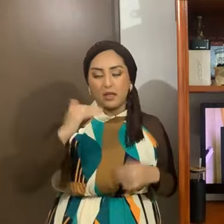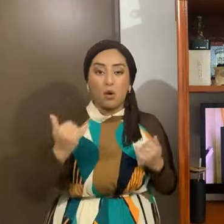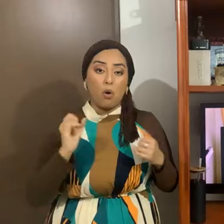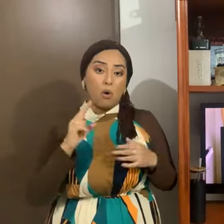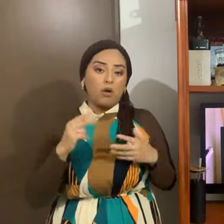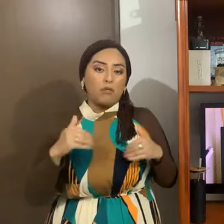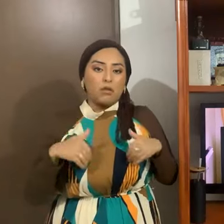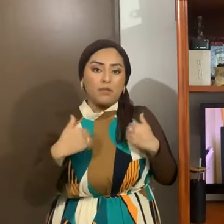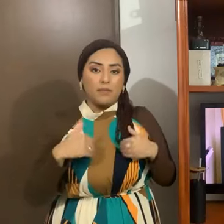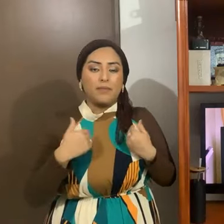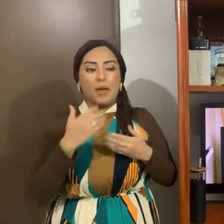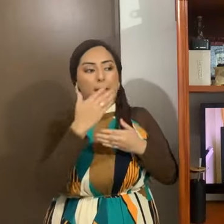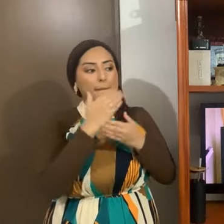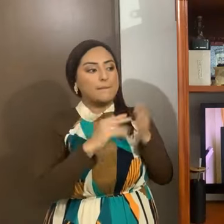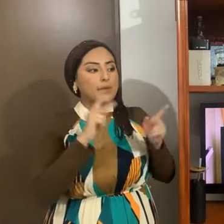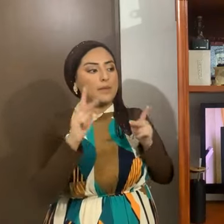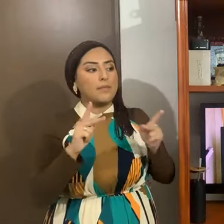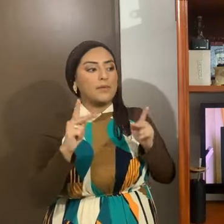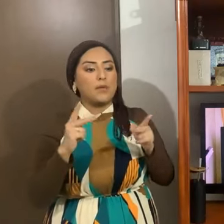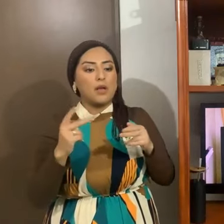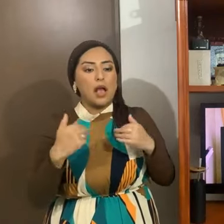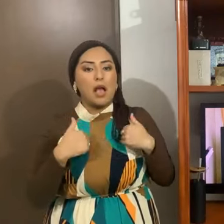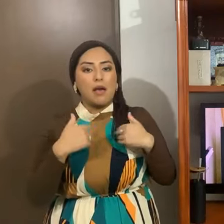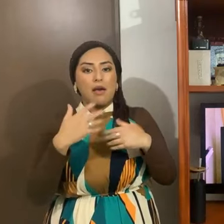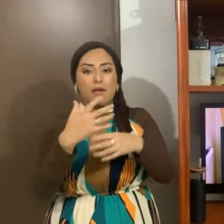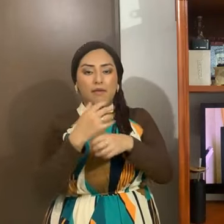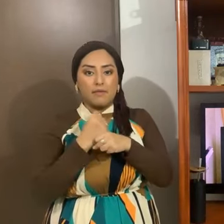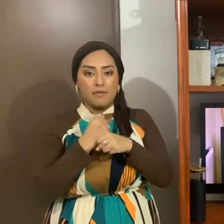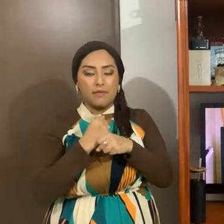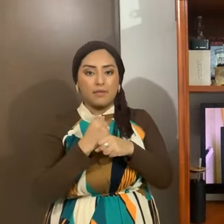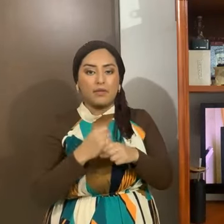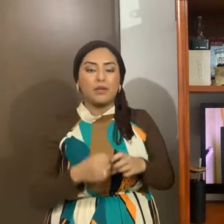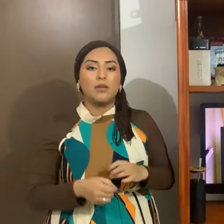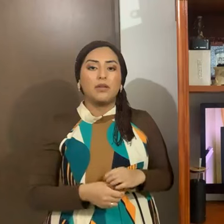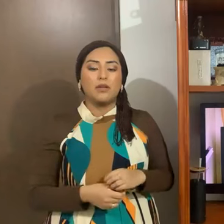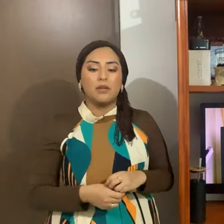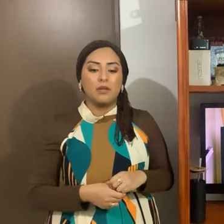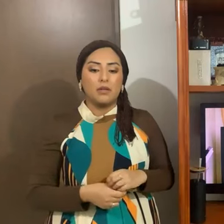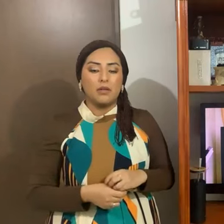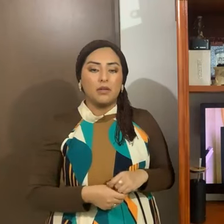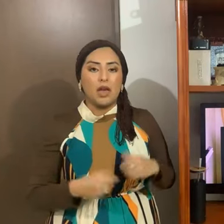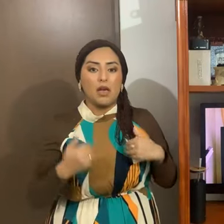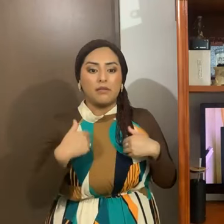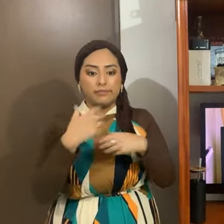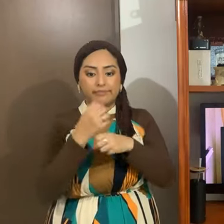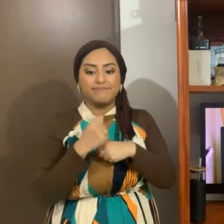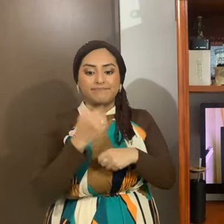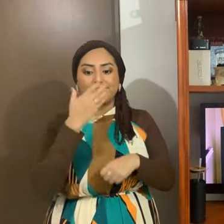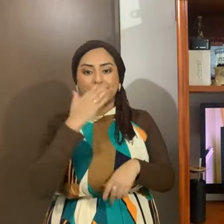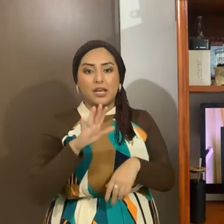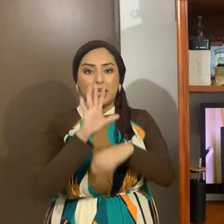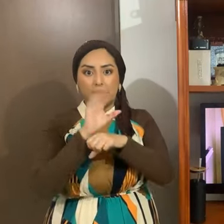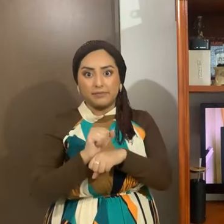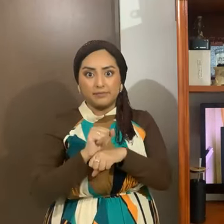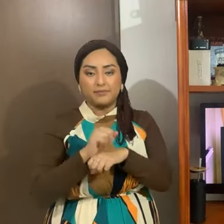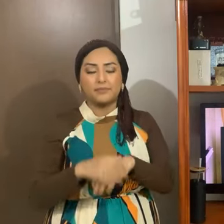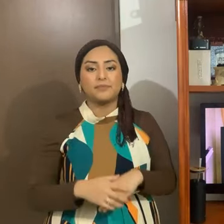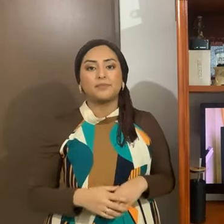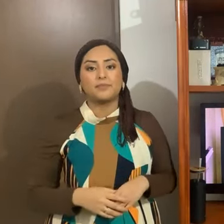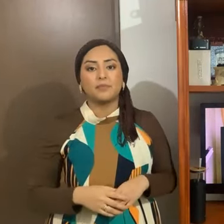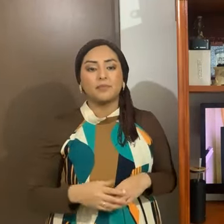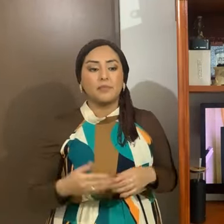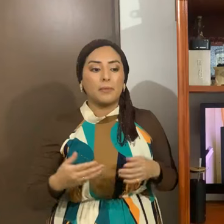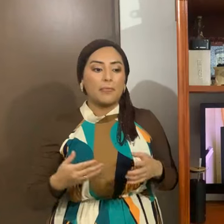juventud, las personas han adquirido, alguien de los que estén en el auditorio en este momento, han adquirido malos hábitos,